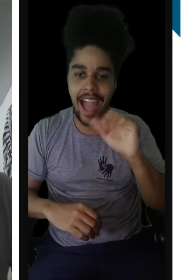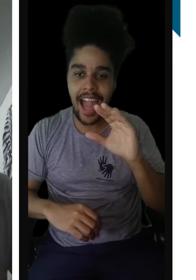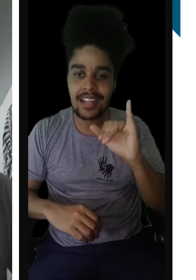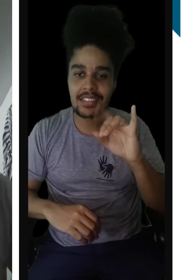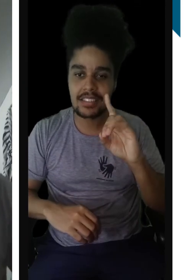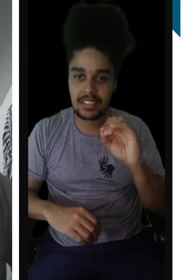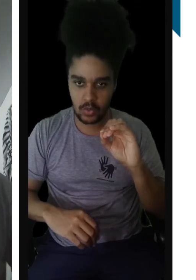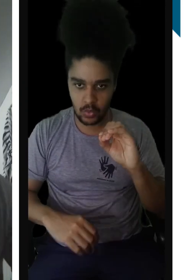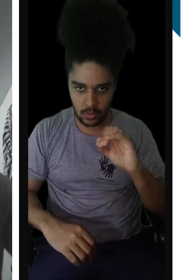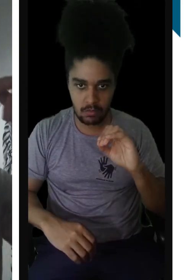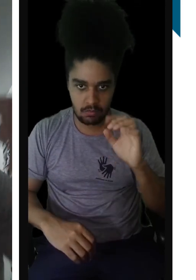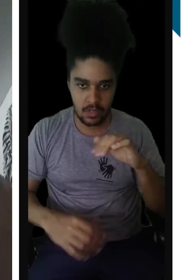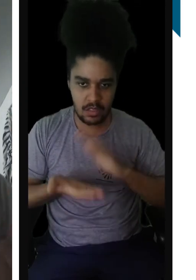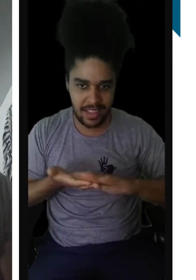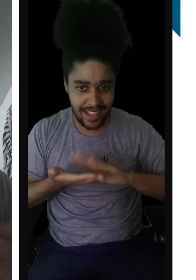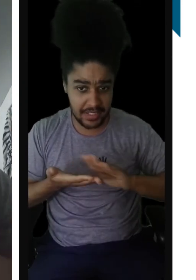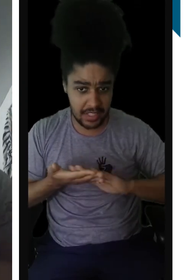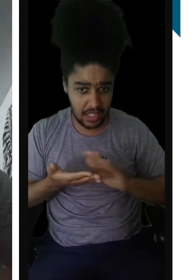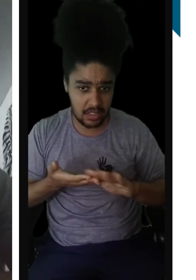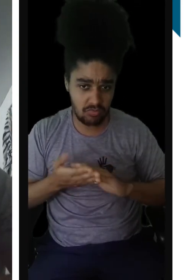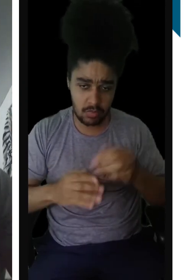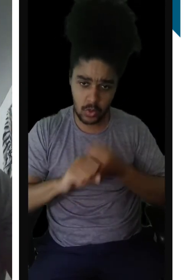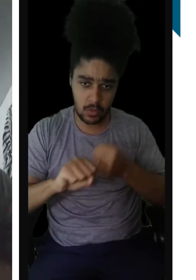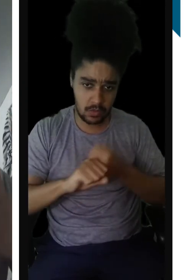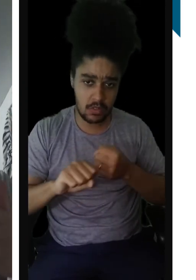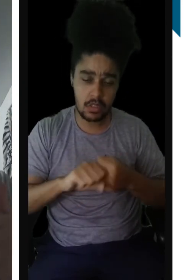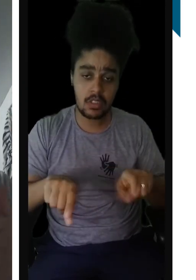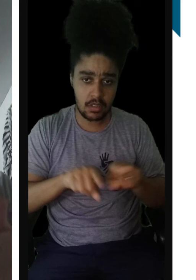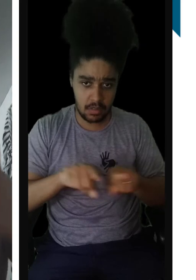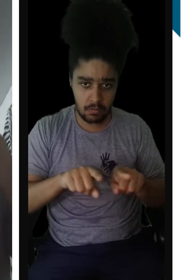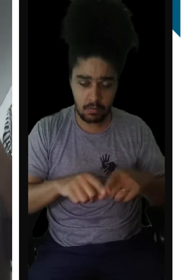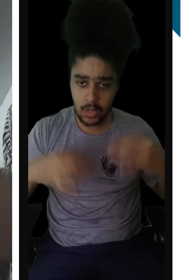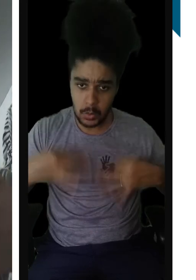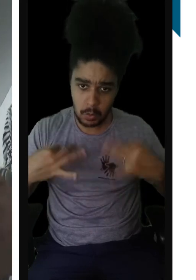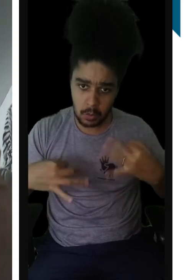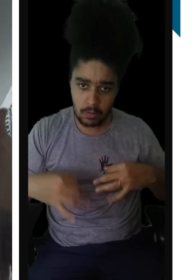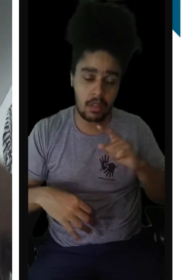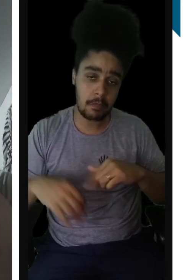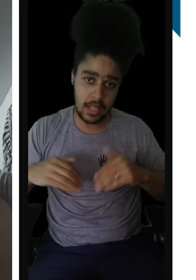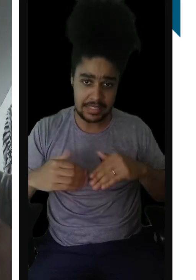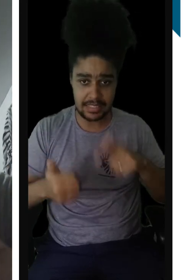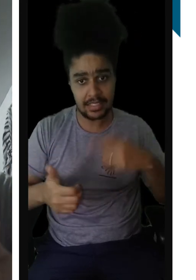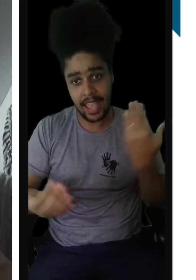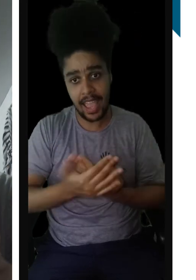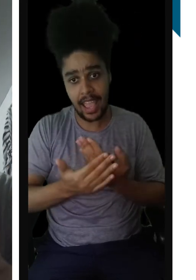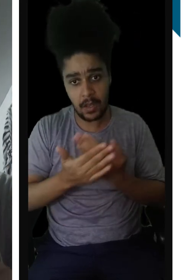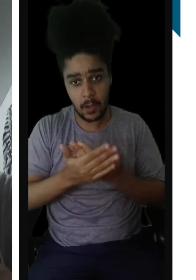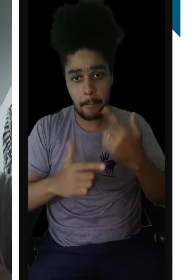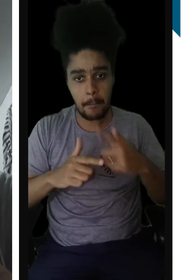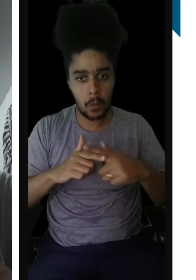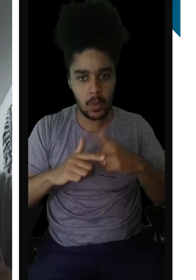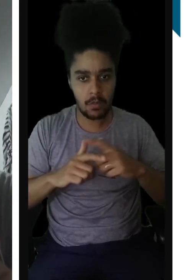mais ácido, podendo desgastar construções e até fazer machucados. Beleza, galera? Essa foi a aula